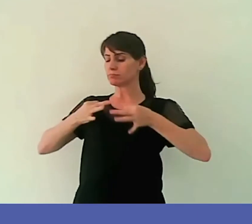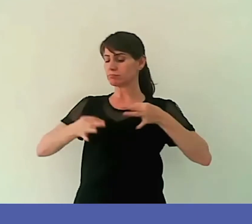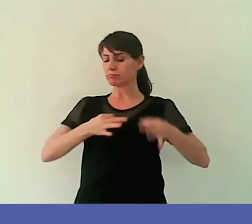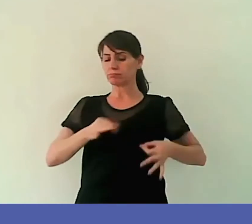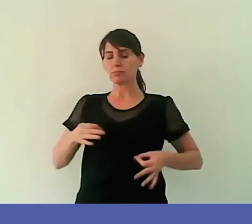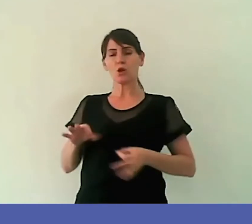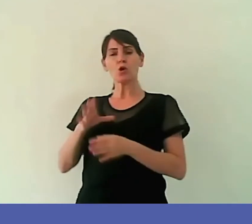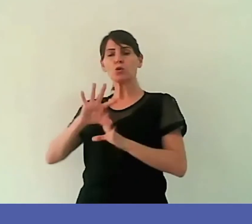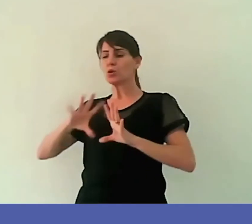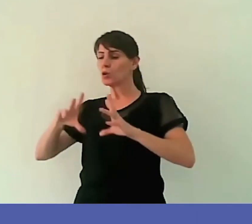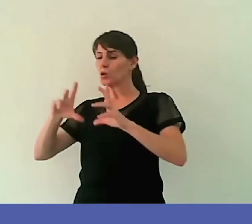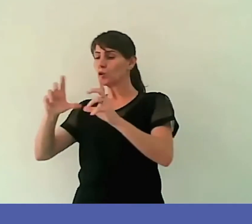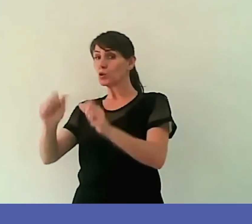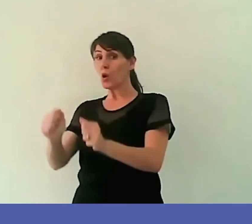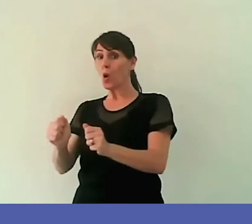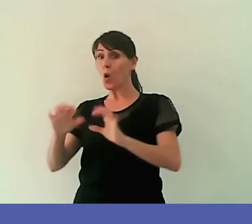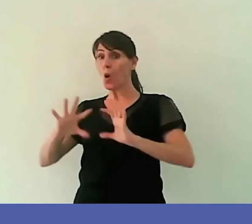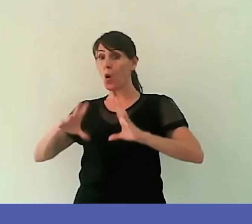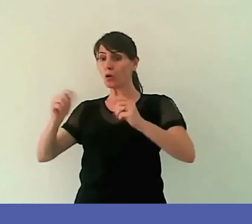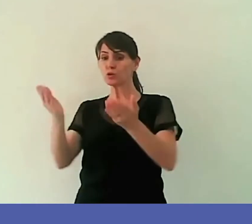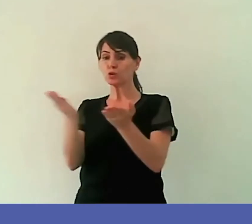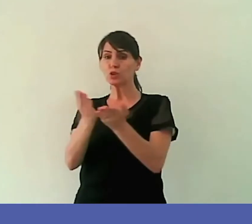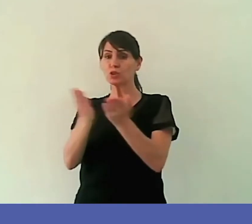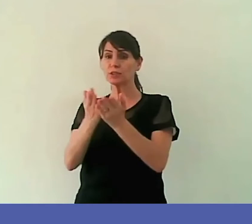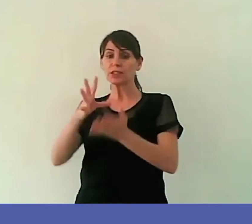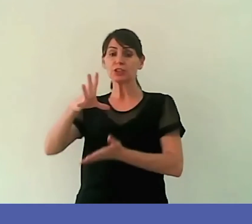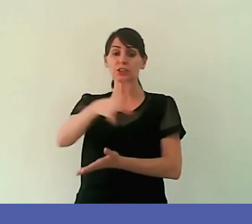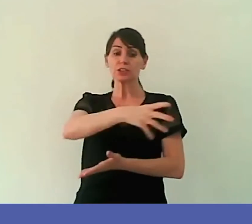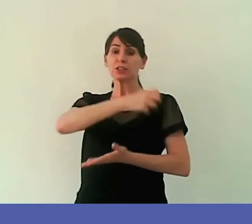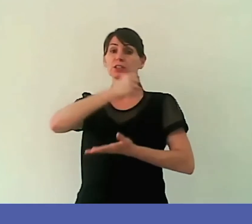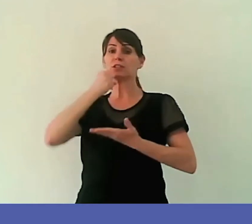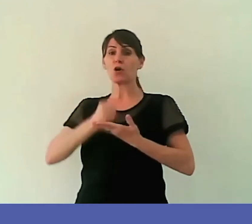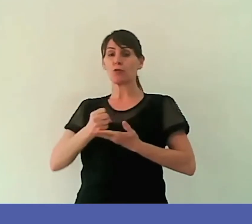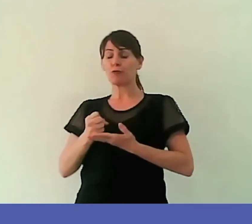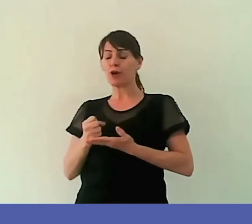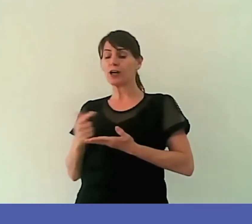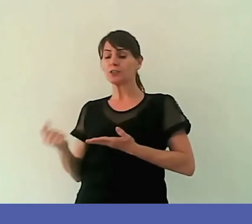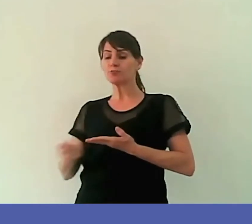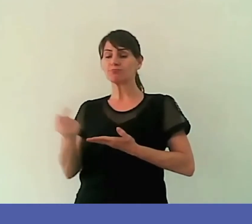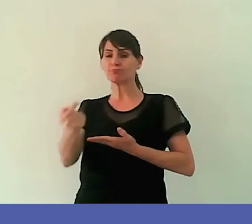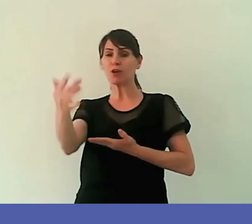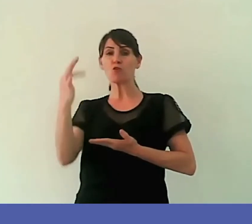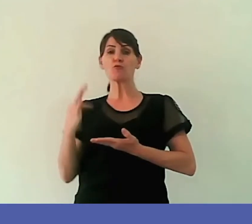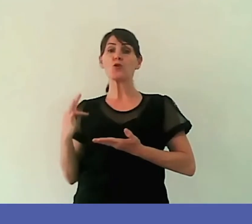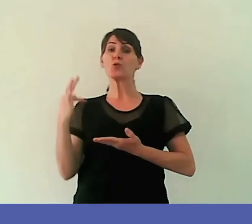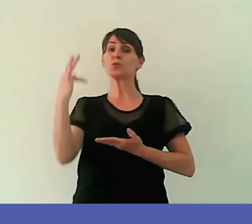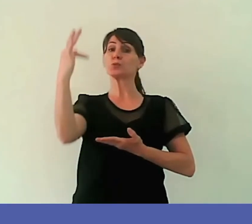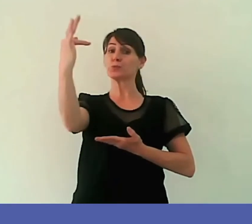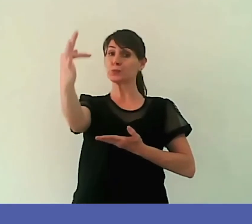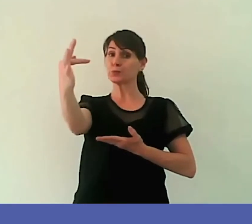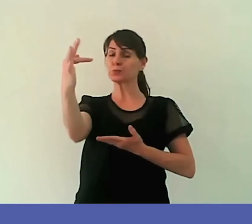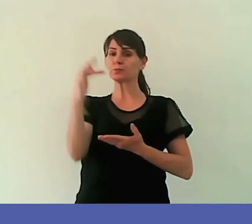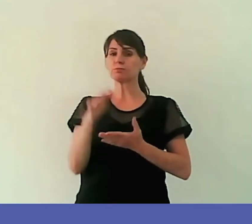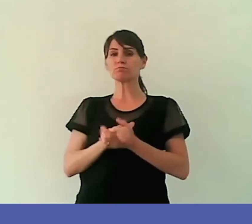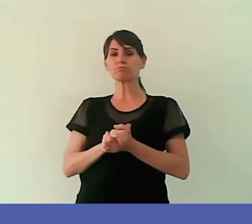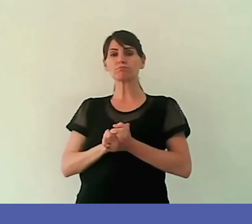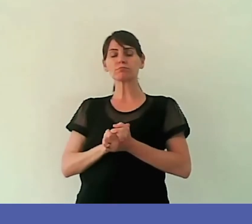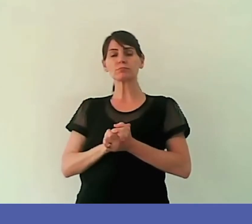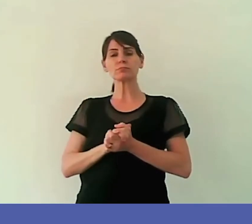os santos salvos na eternidade futura, tá? Então, irmãos, os primeiros